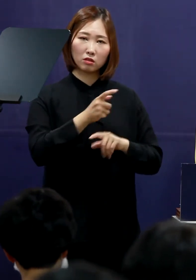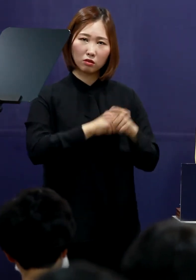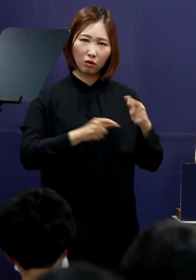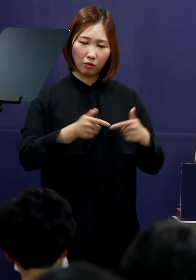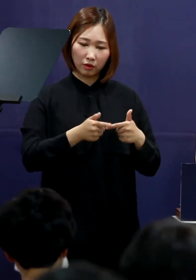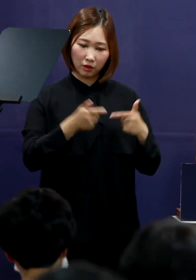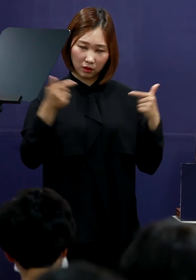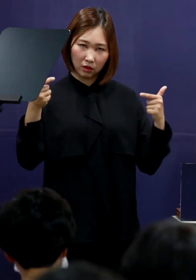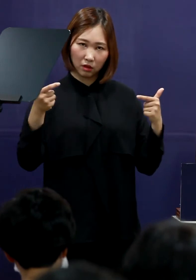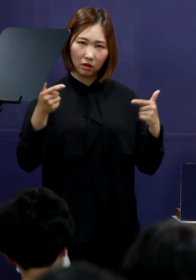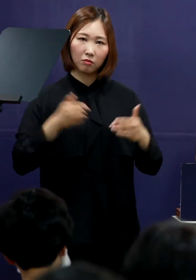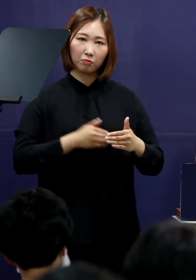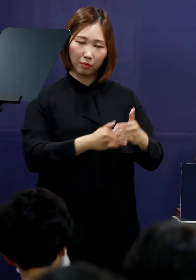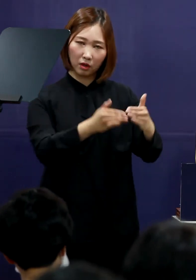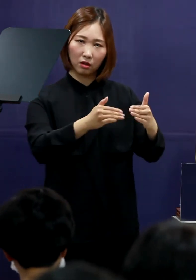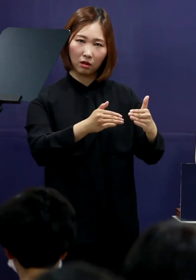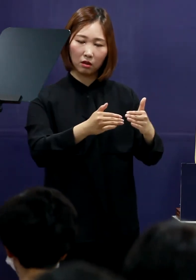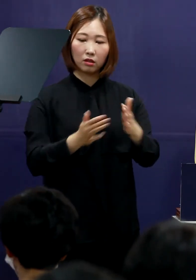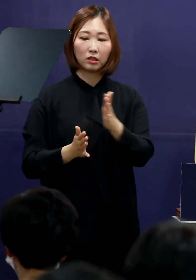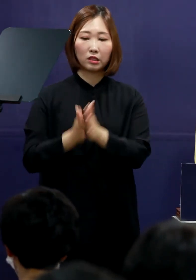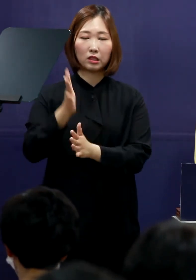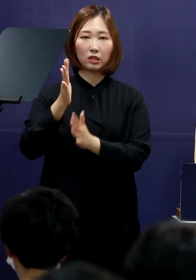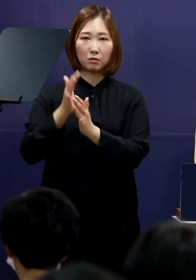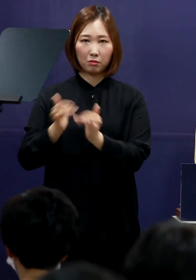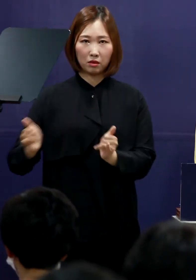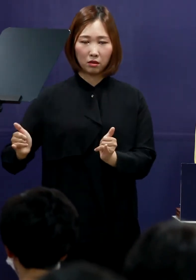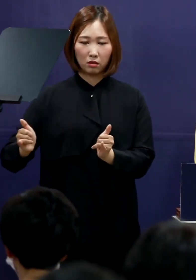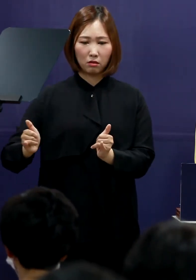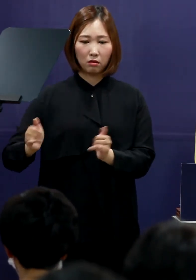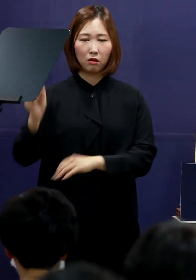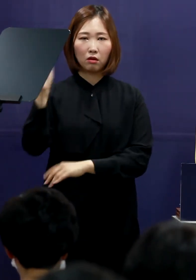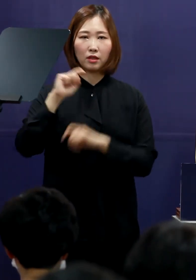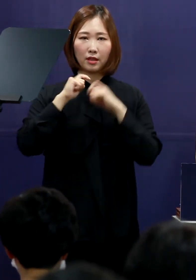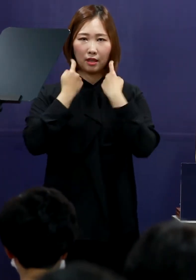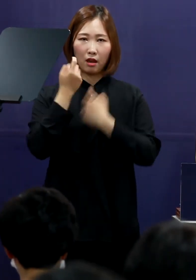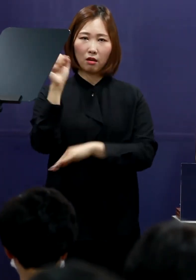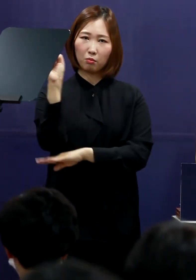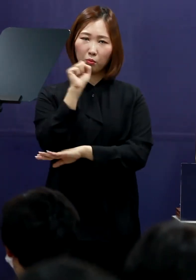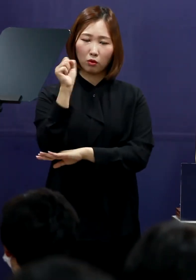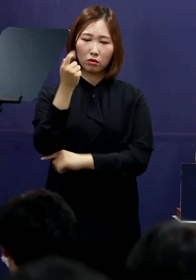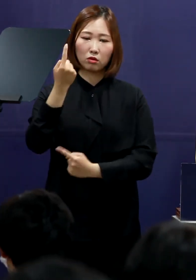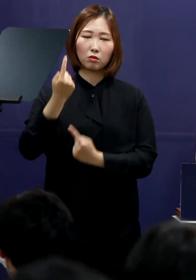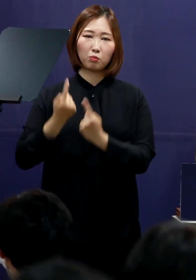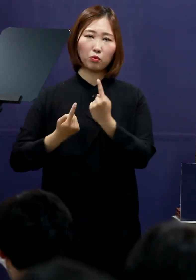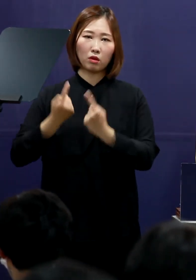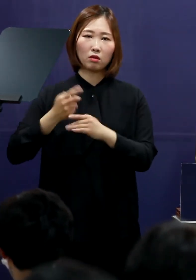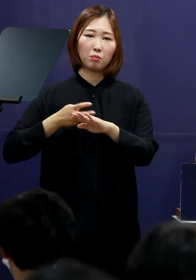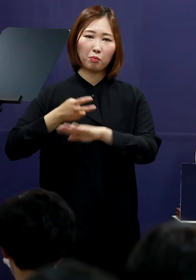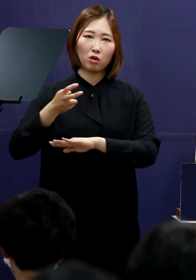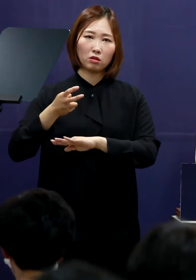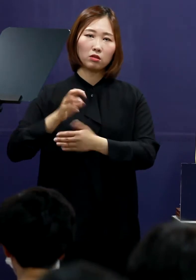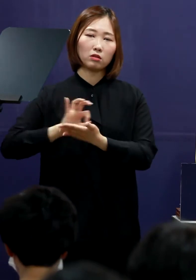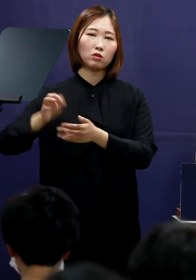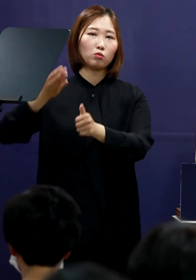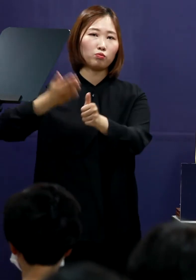하고 시민들께서도 가급적이면 승용차 이용을 삼가해 주시도록